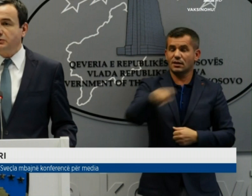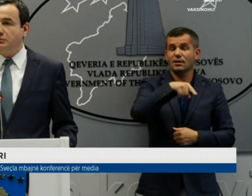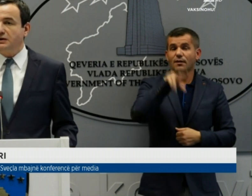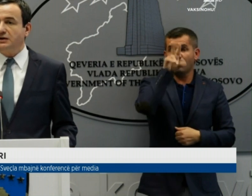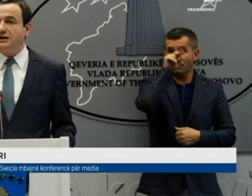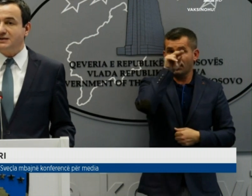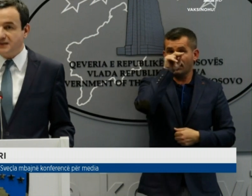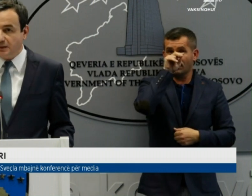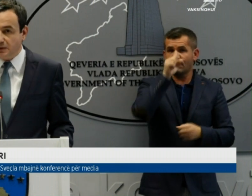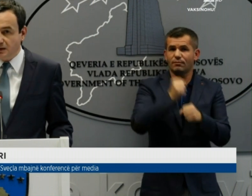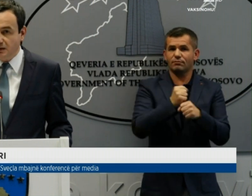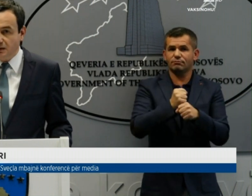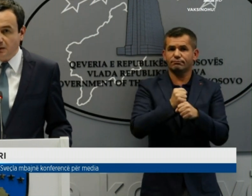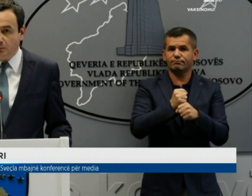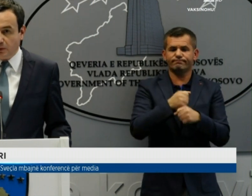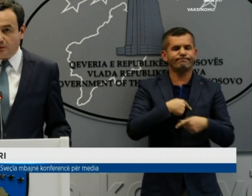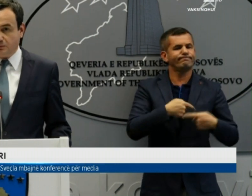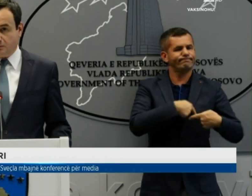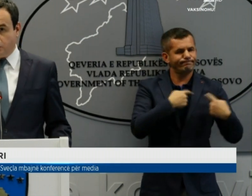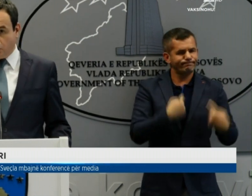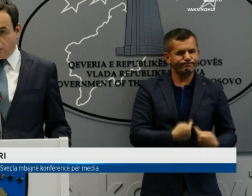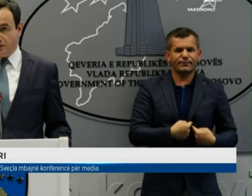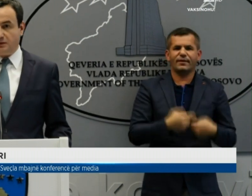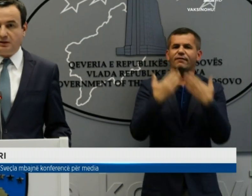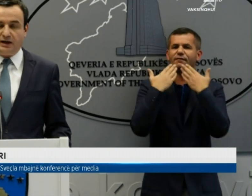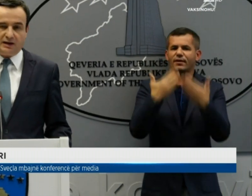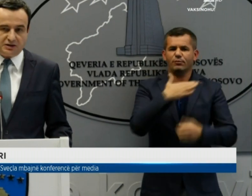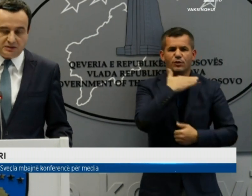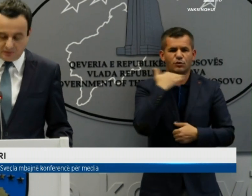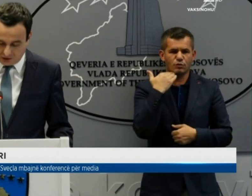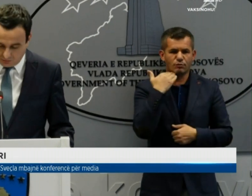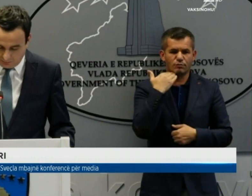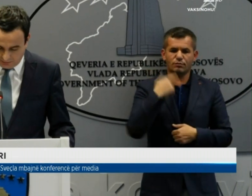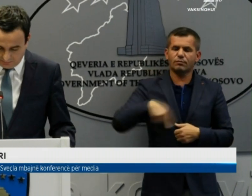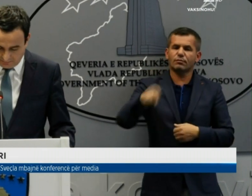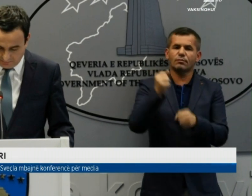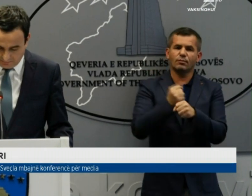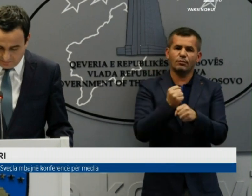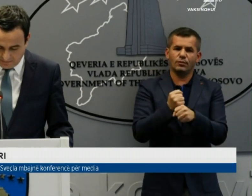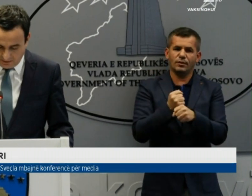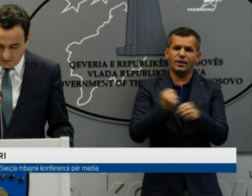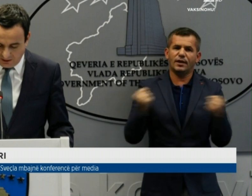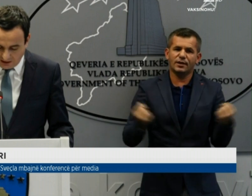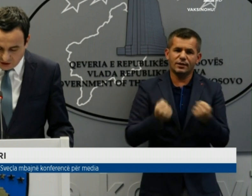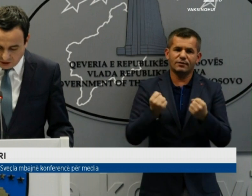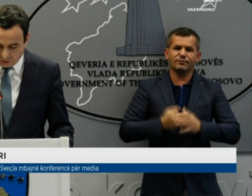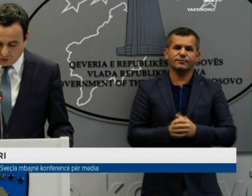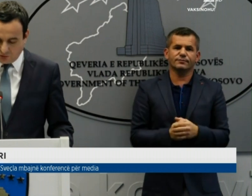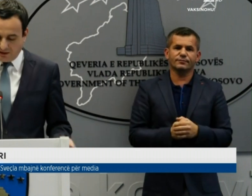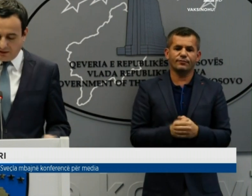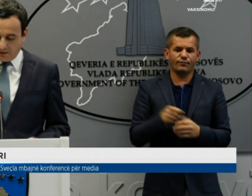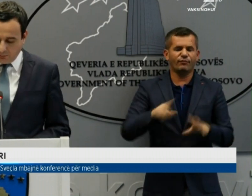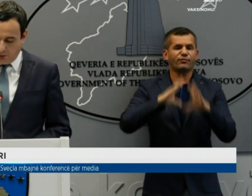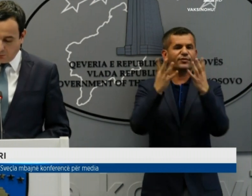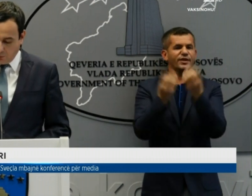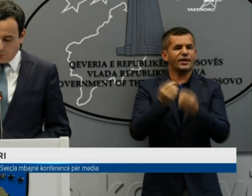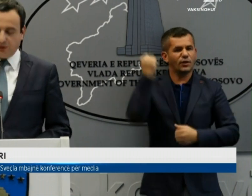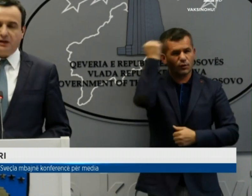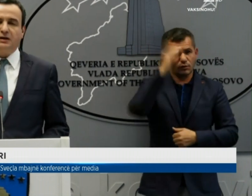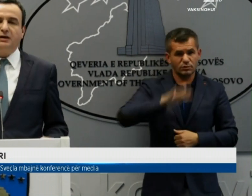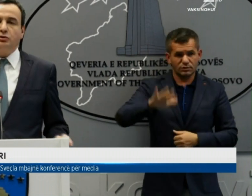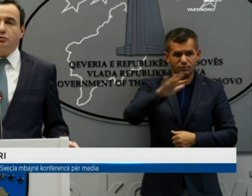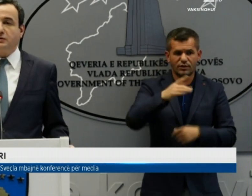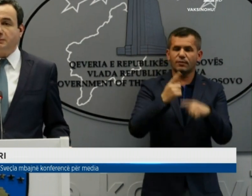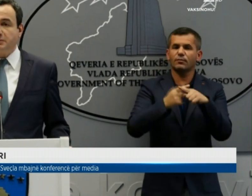cilit për tyre nga zemra për punën e angazhimin që përbëjnë. E gjithë Kosova dhe mbarë